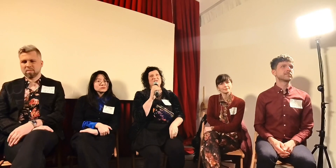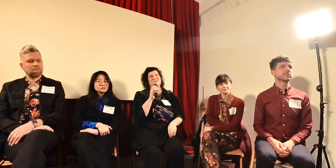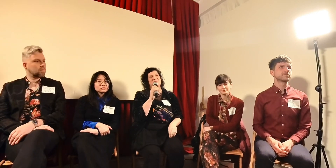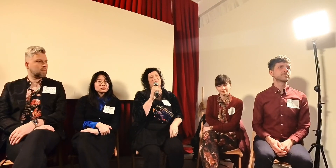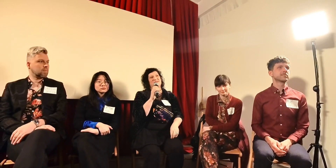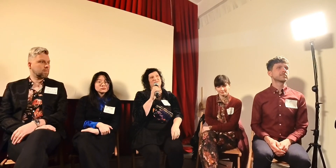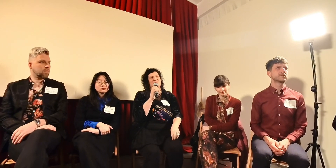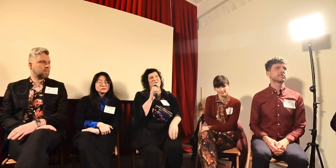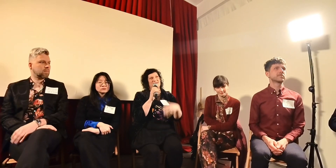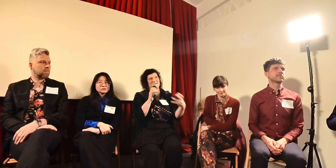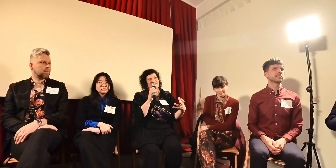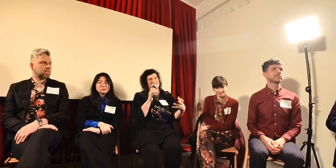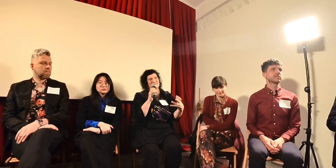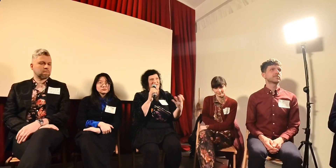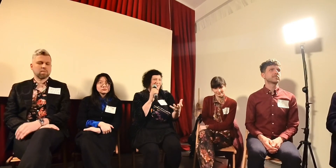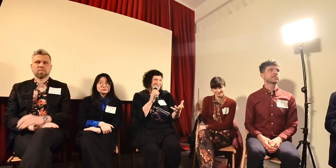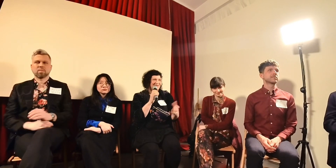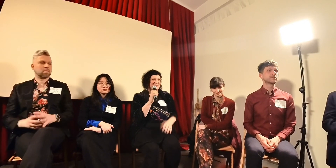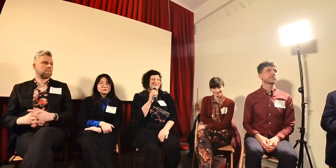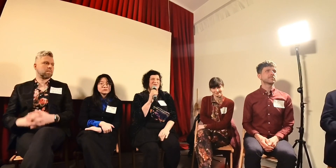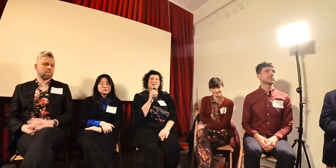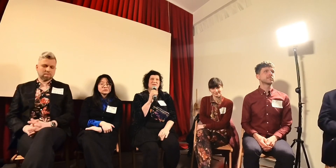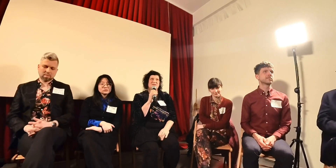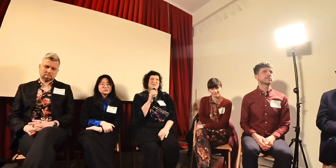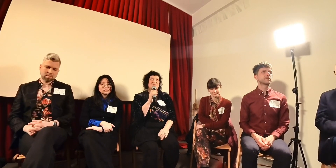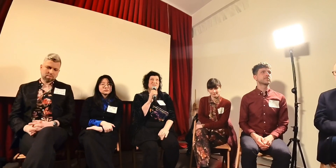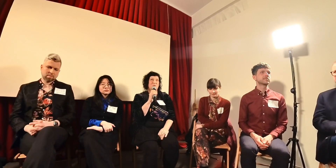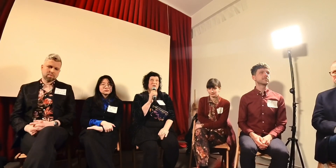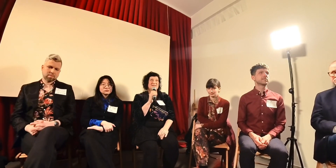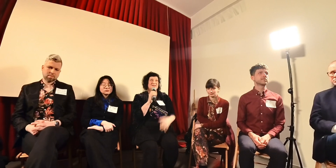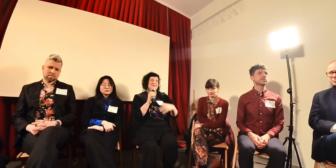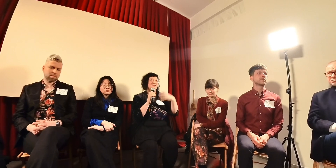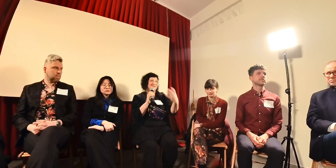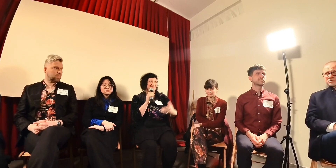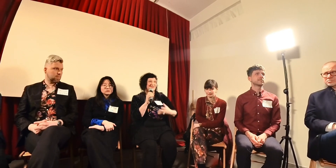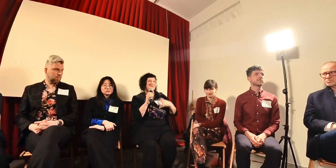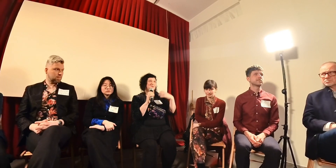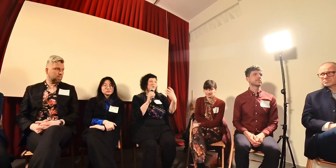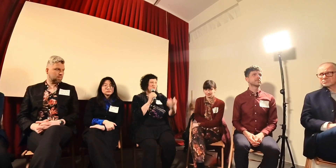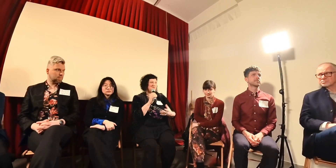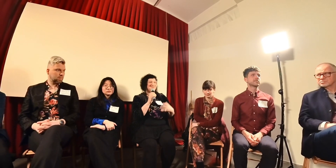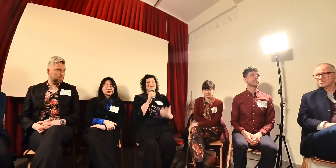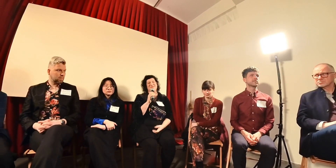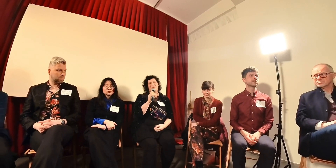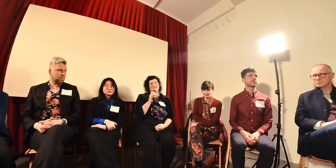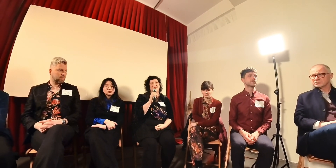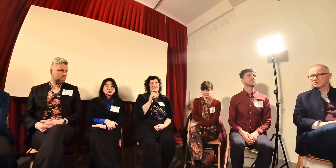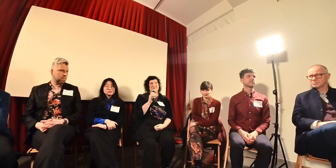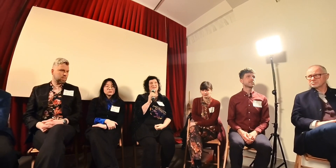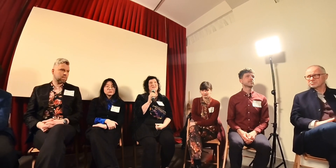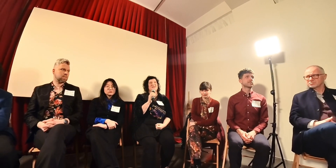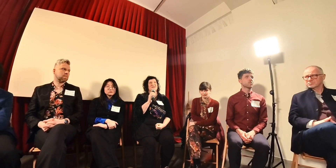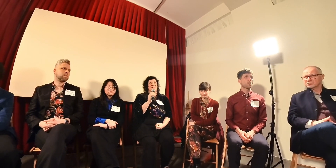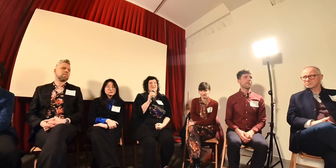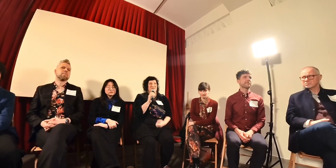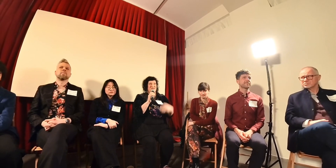my sa snažíme práve v tom Artivism Labe akoby ako na tieto veci poukázať. Jedine za tých 20 rokov, čo vlastne sa venujem tejto